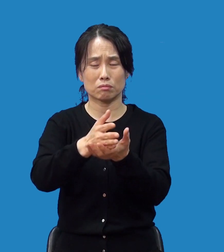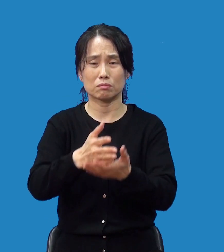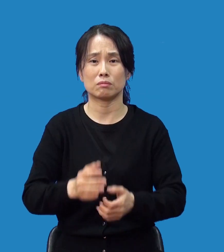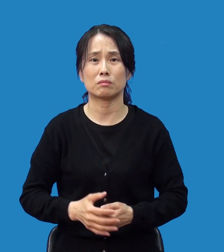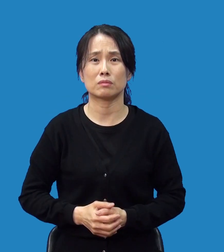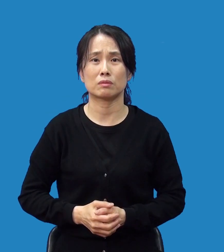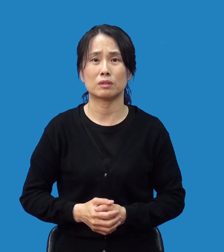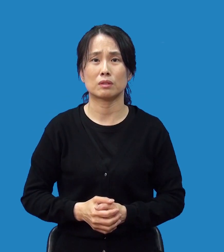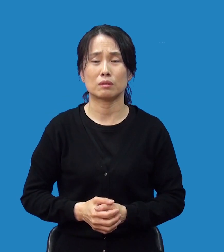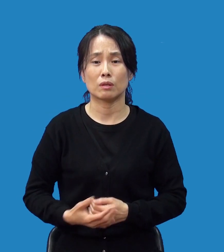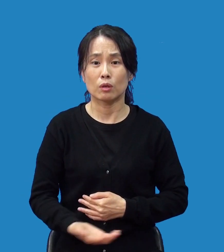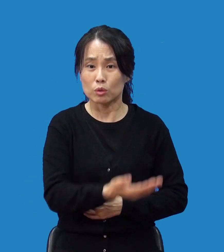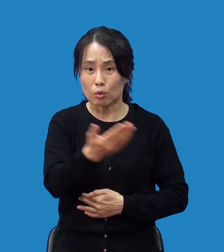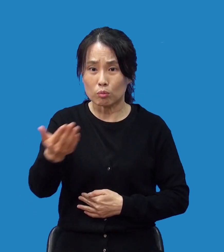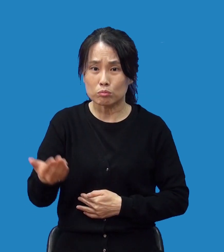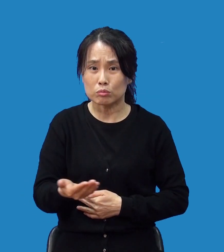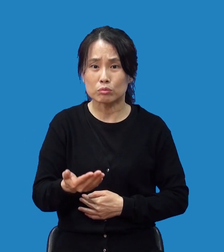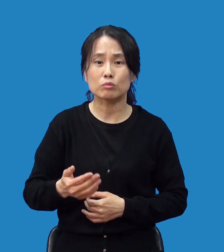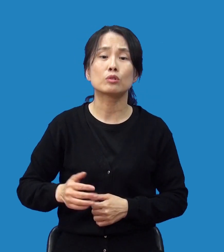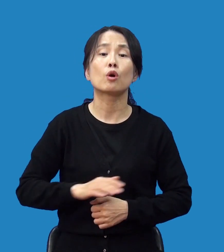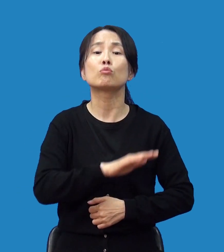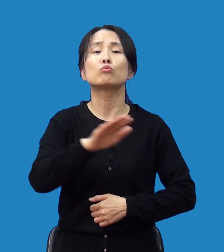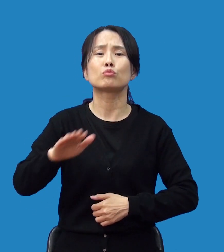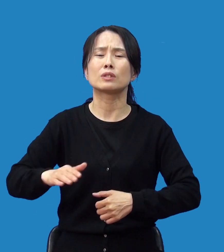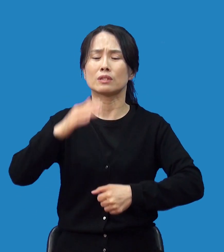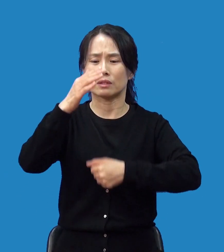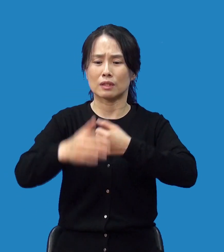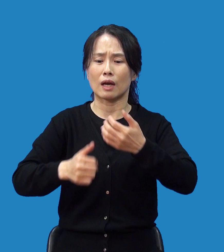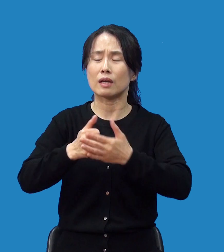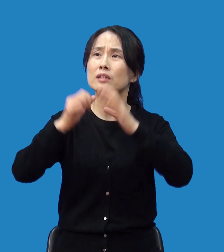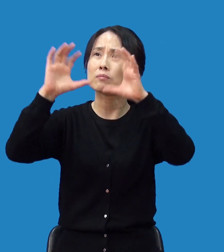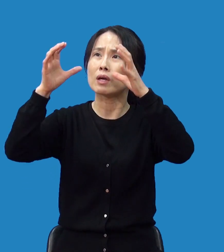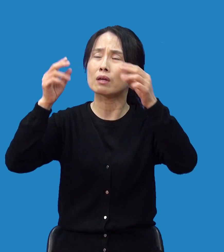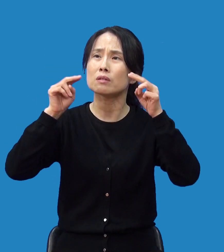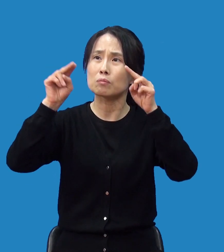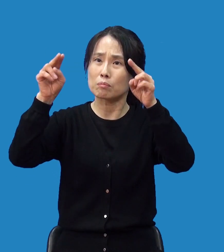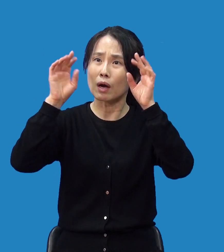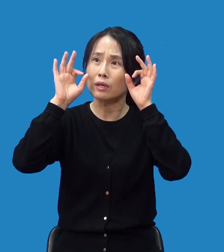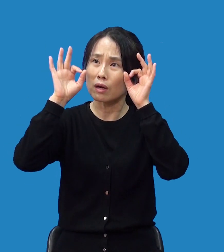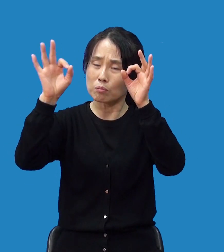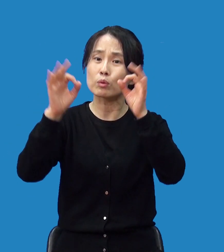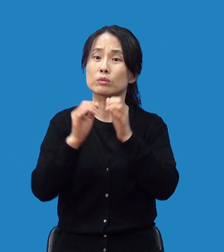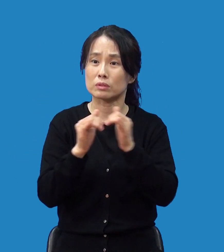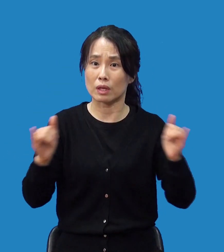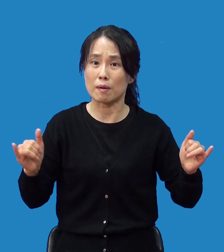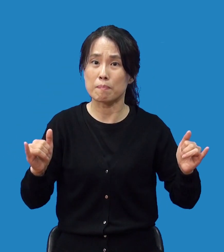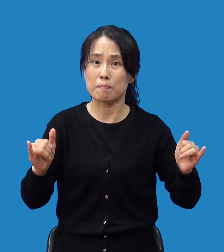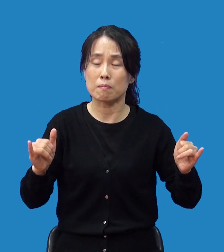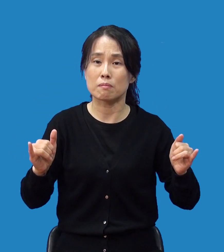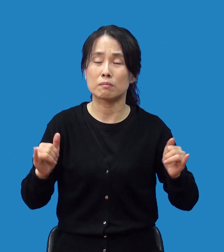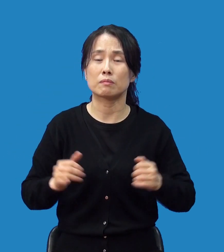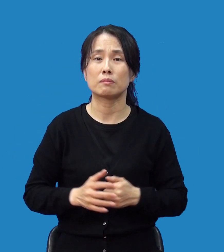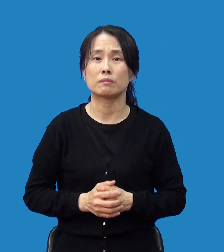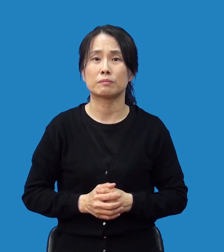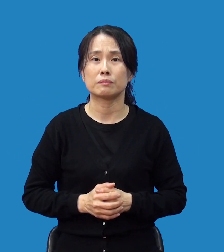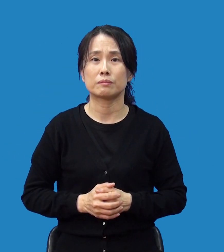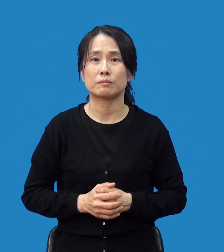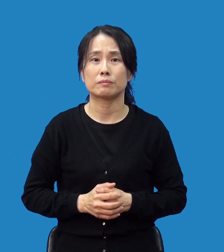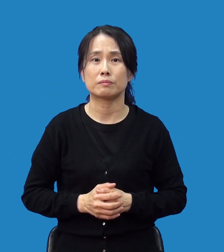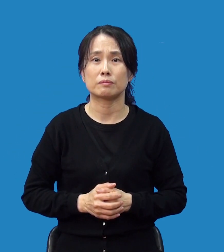아니에요. 여러분, 우리는 하나님 나라를 바라보고 이 시대를 얘기하는 사람들입니다.